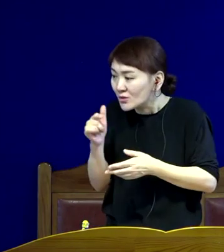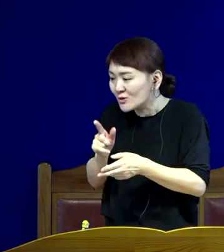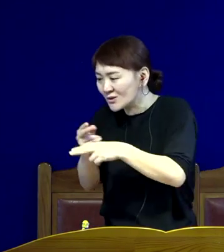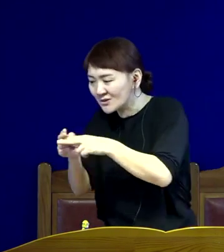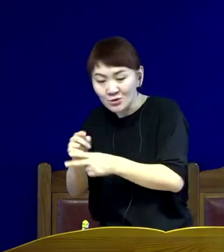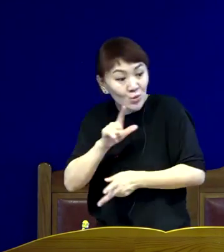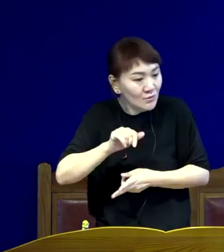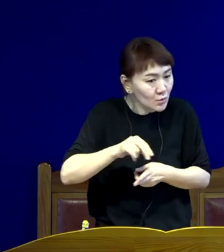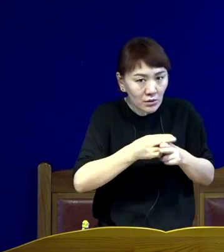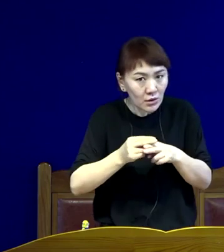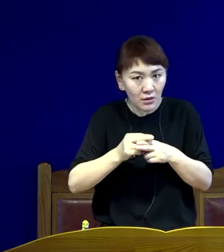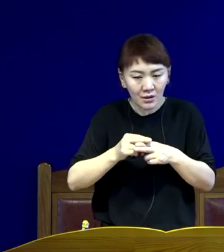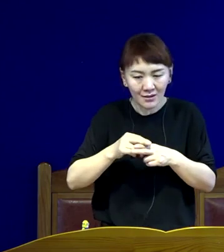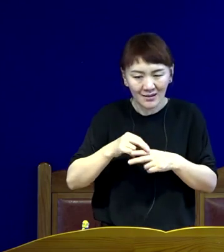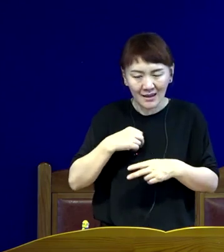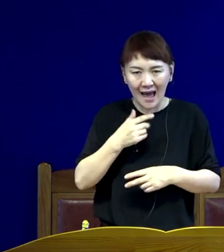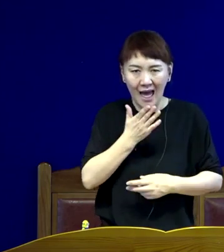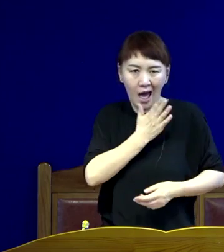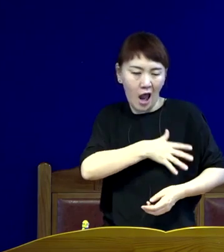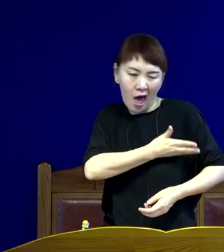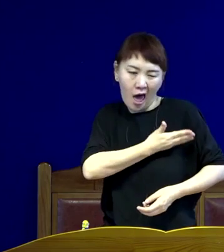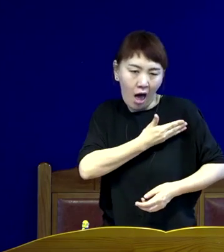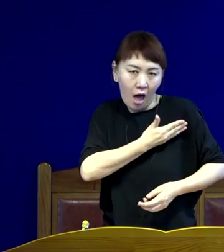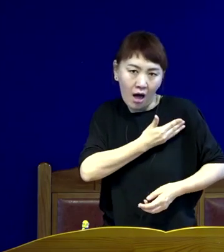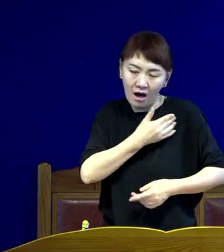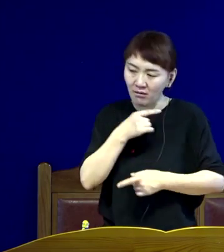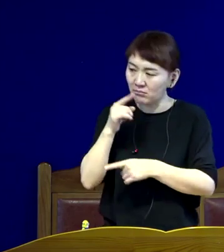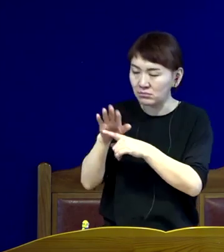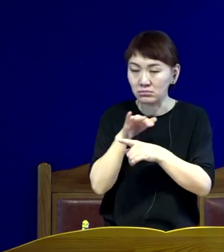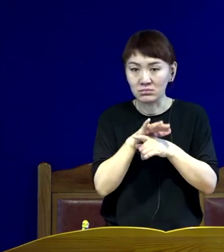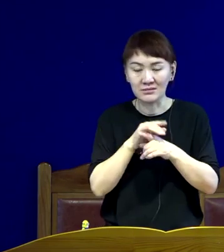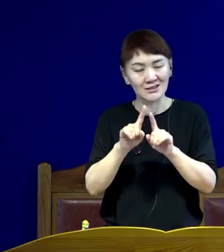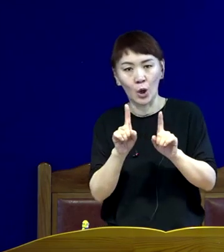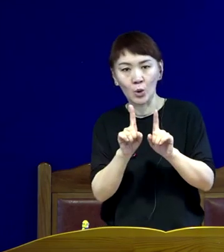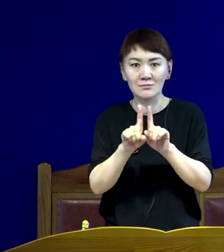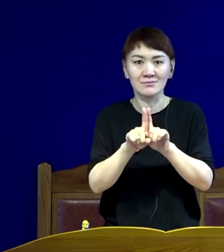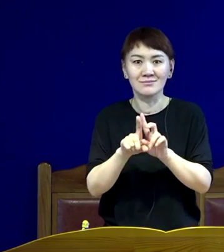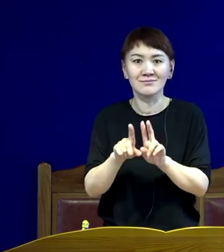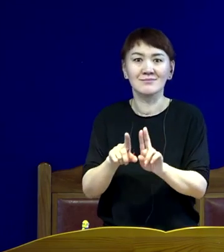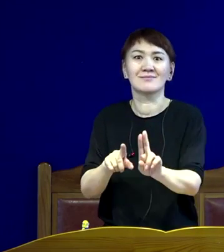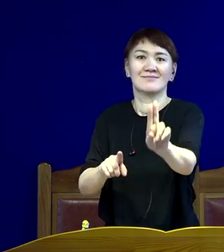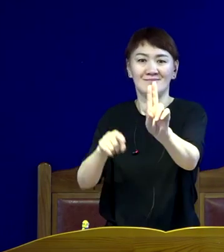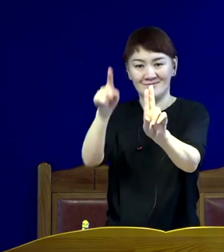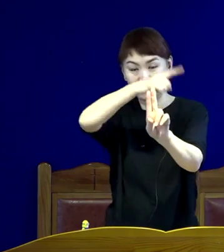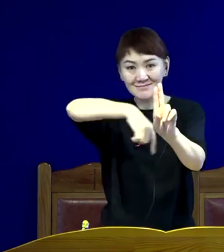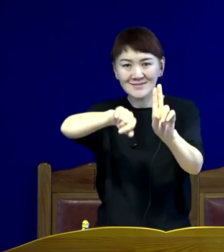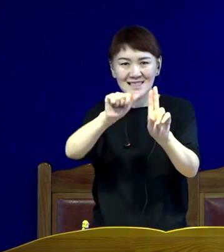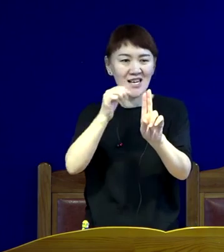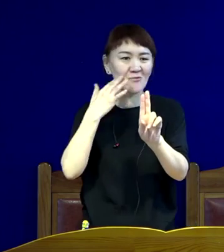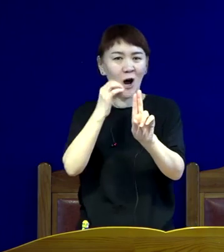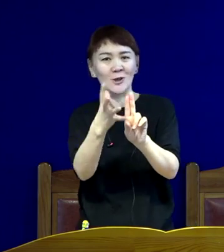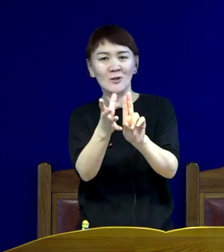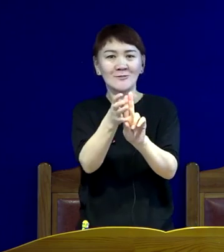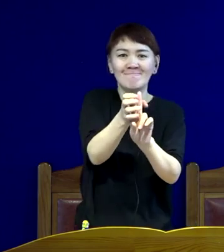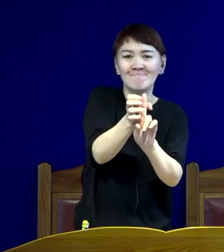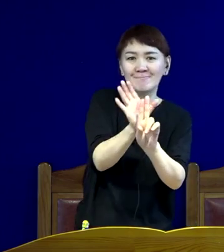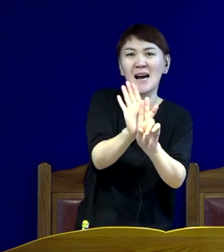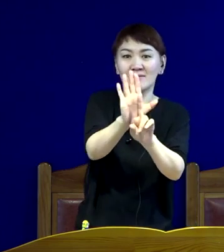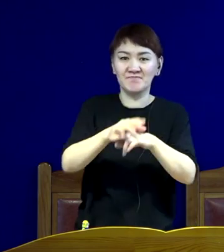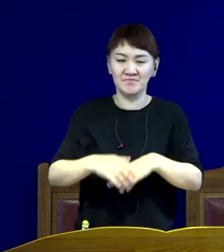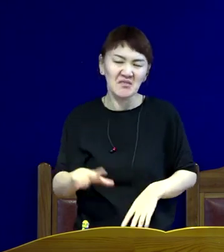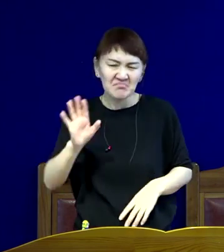хэрэгтэй. Ийм байж ажил нөгөө объектд нь үргэлж сайхан дүр төрхөөр хадгалагдах юм. Гэтэл би хэцүү байгаа,